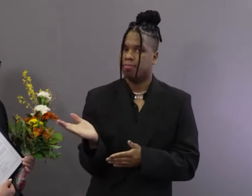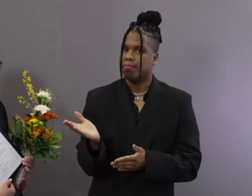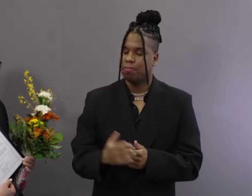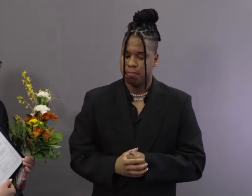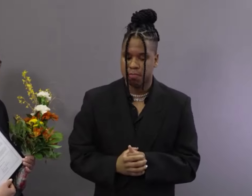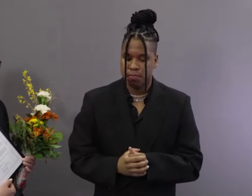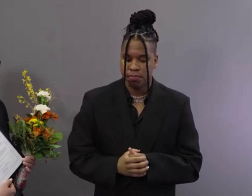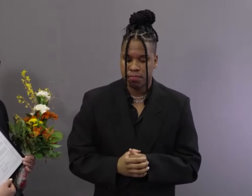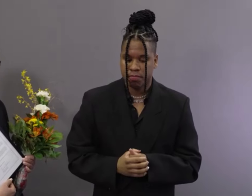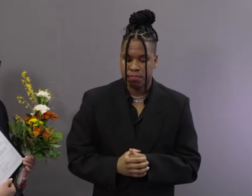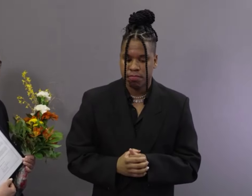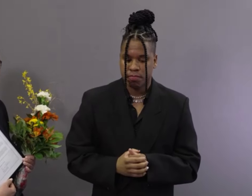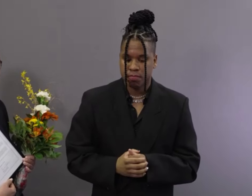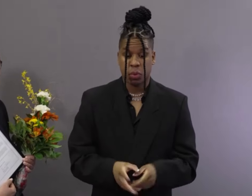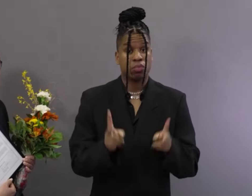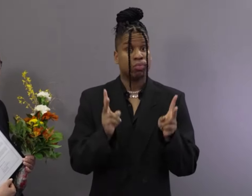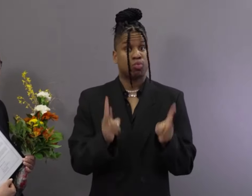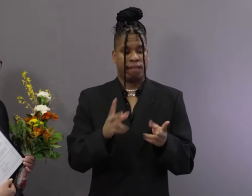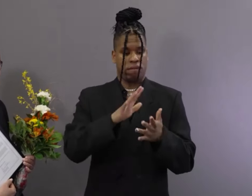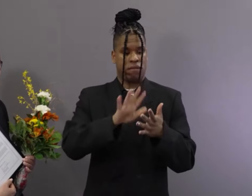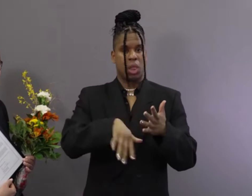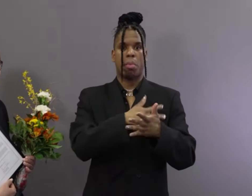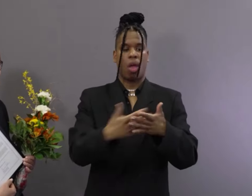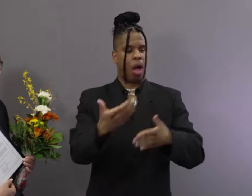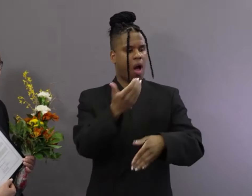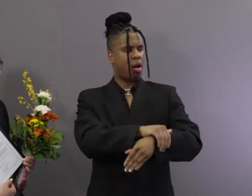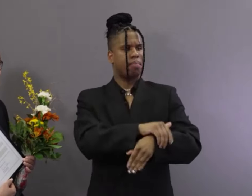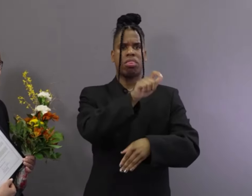heidän näkökulmastaan, eli hyvin tärkeää kuulla yhteisöä.